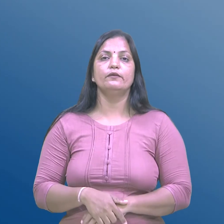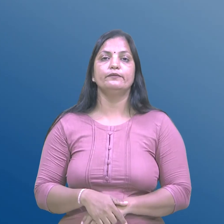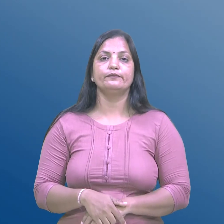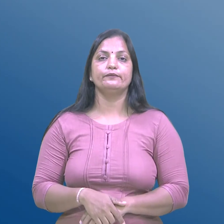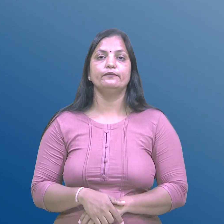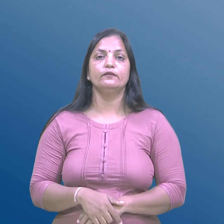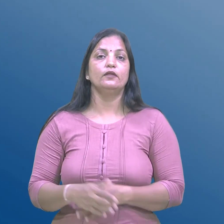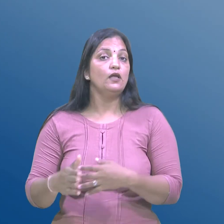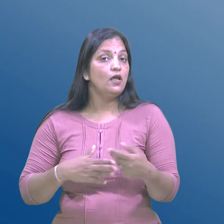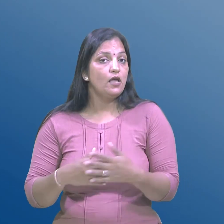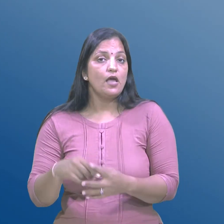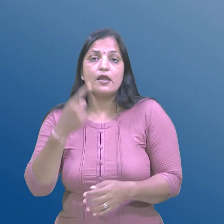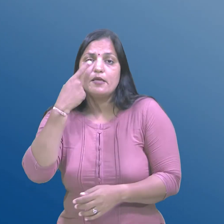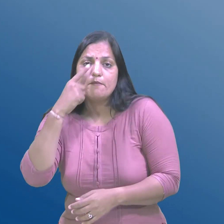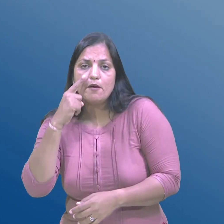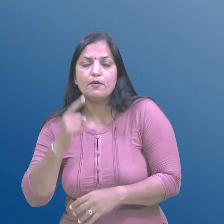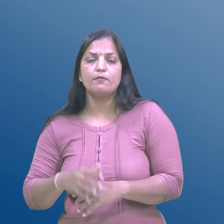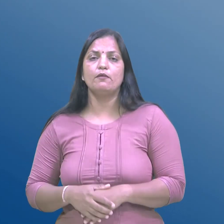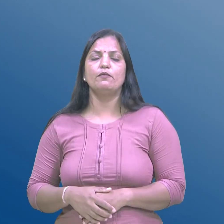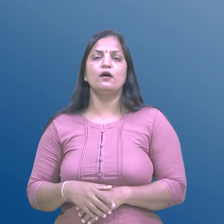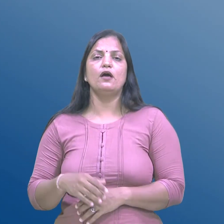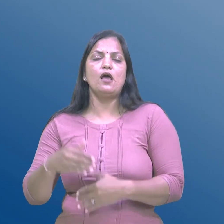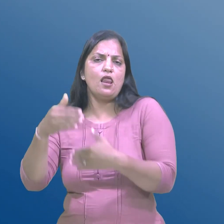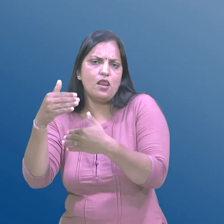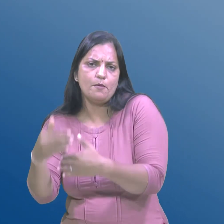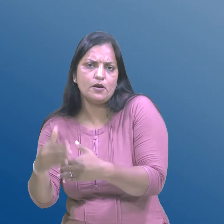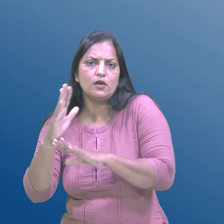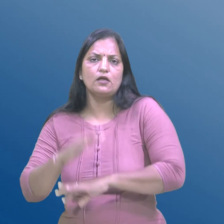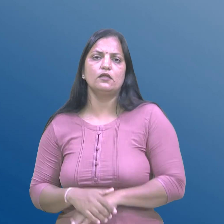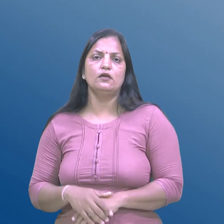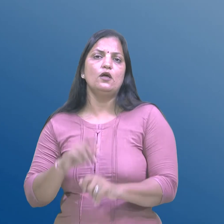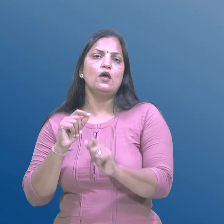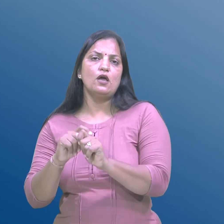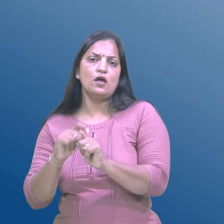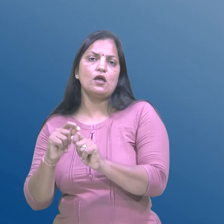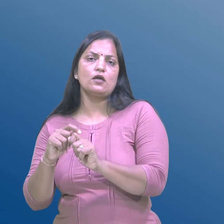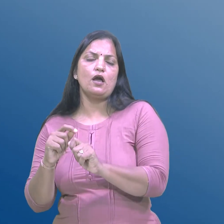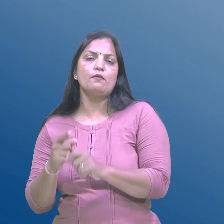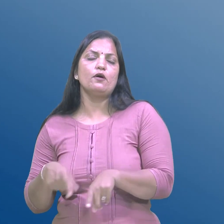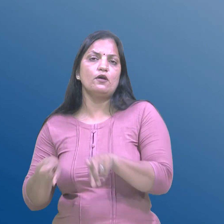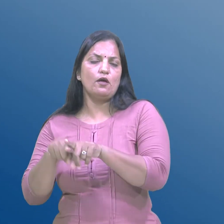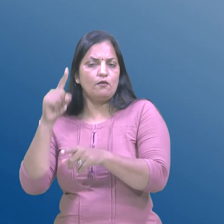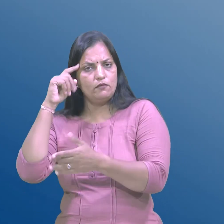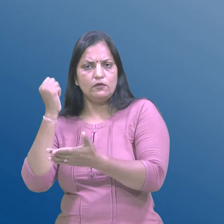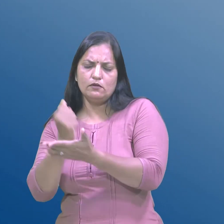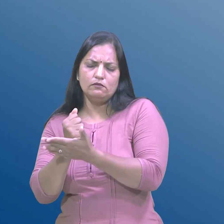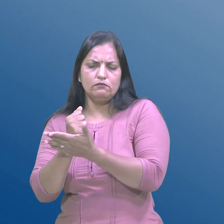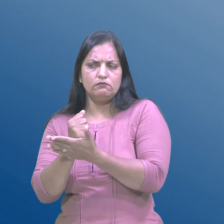કોઈ પણ વાલી મર્યાદિત વાલીપણા તરીકે કામ કરશે એમ માનવાનું રહેશે.